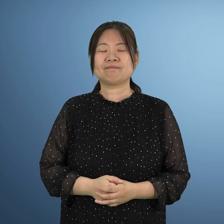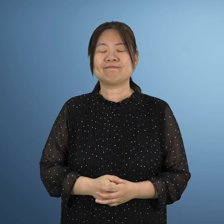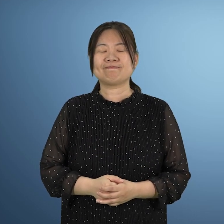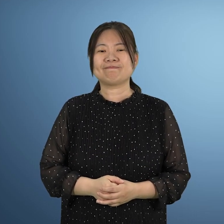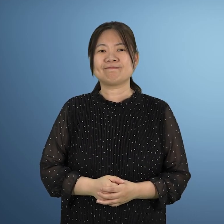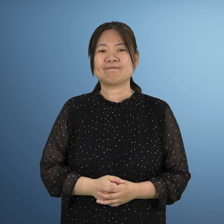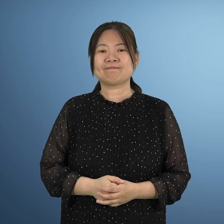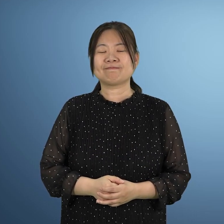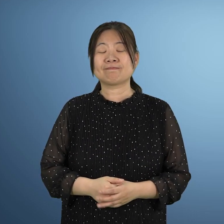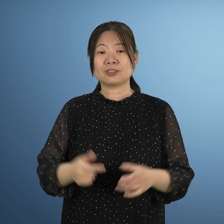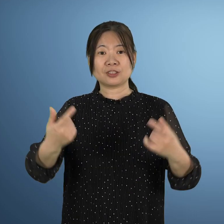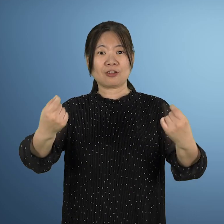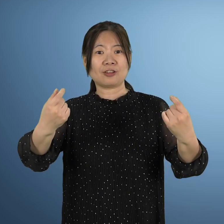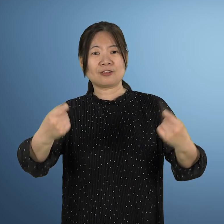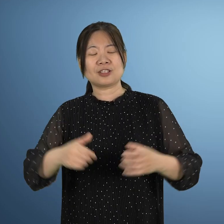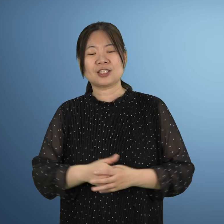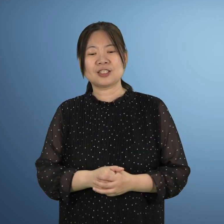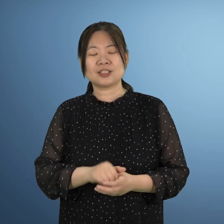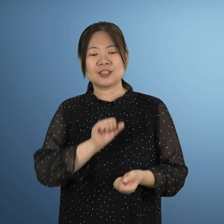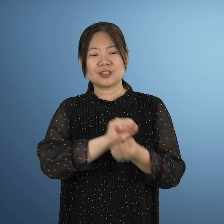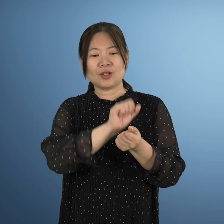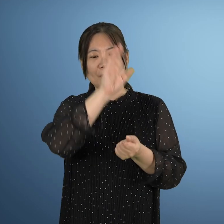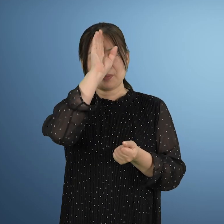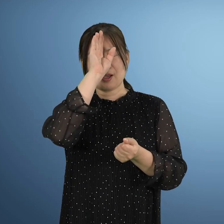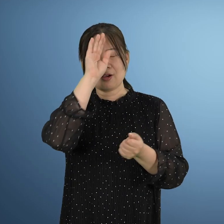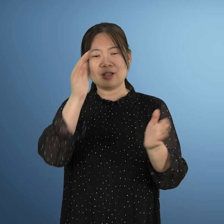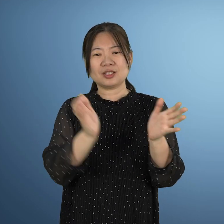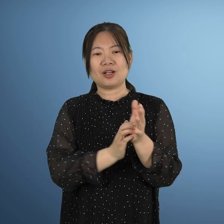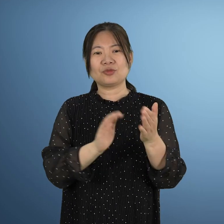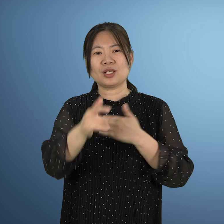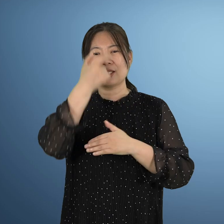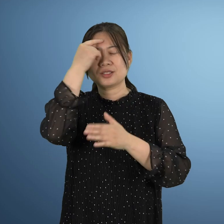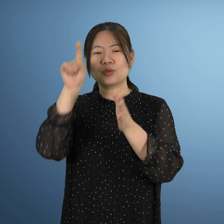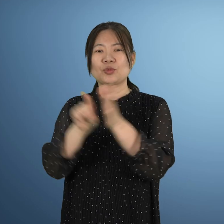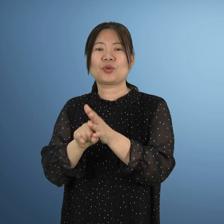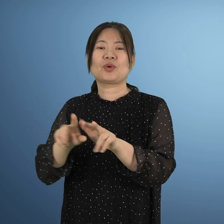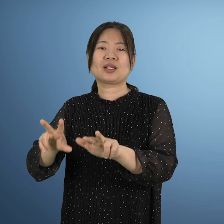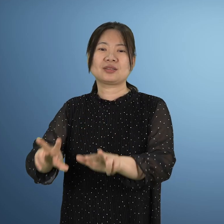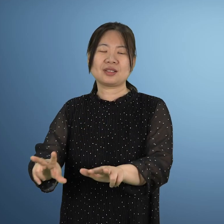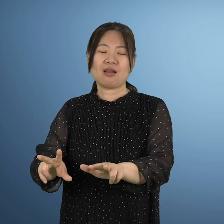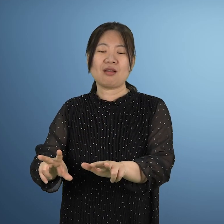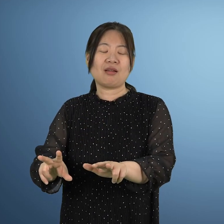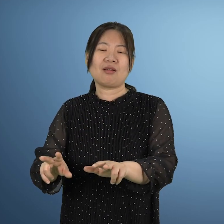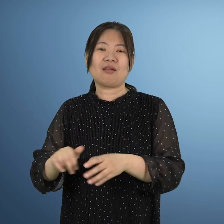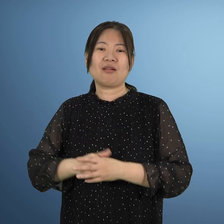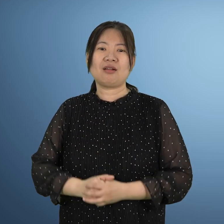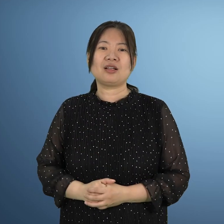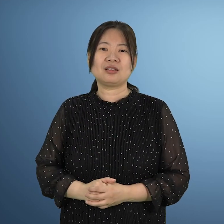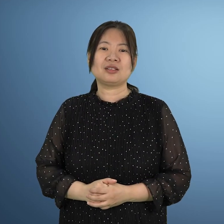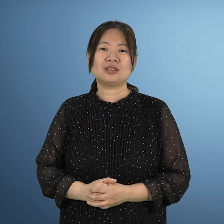여러분, 이런 전염병이 지나고 나면 기독교는 이제